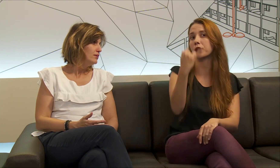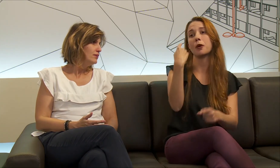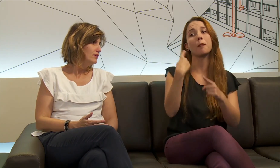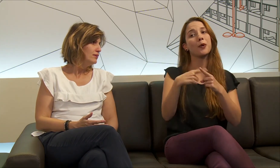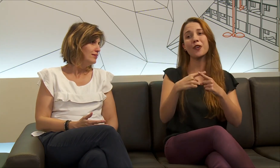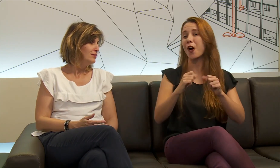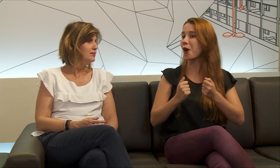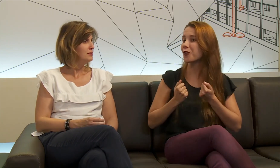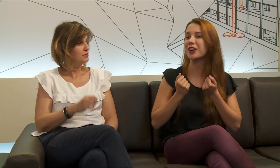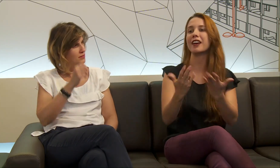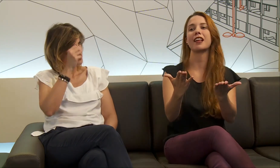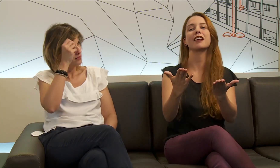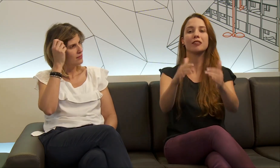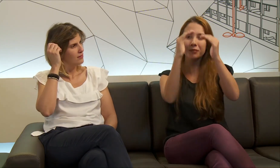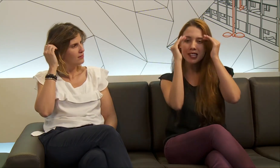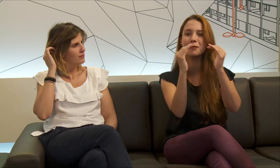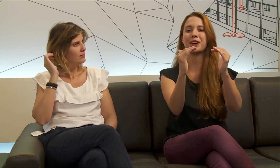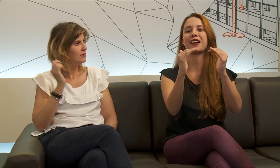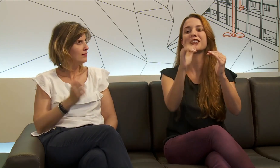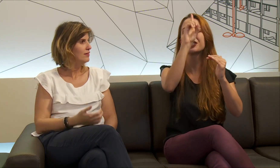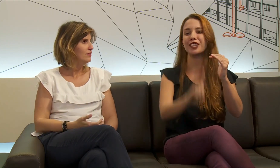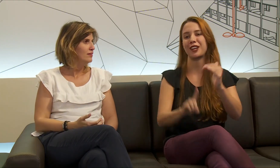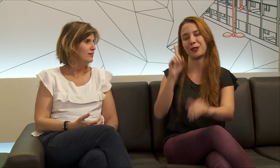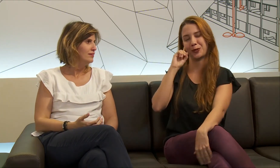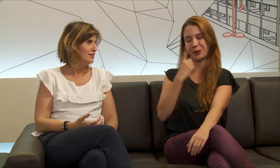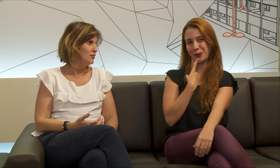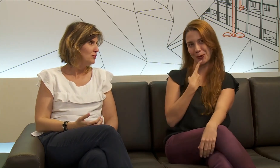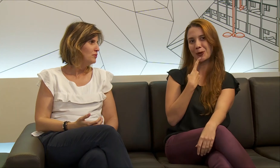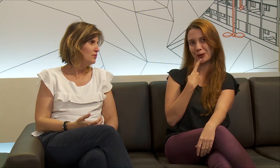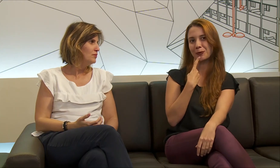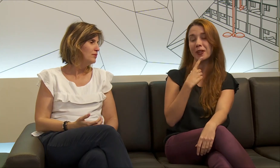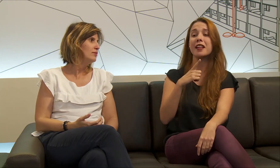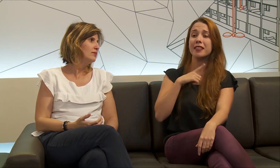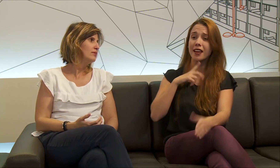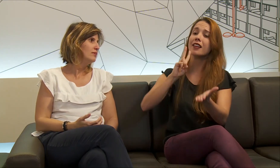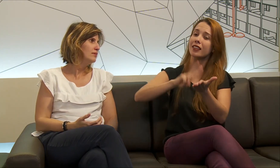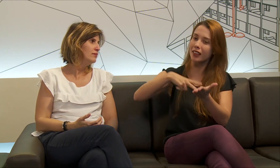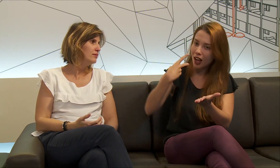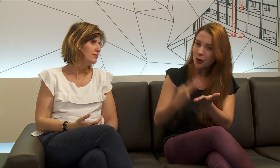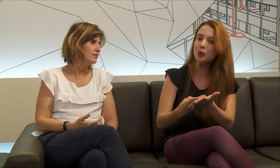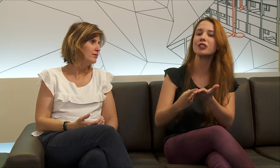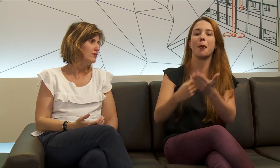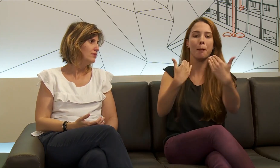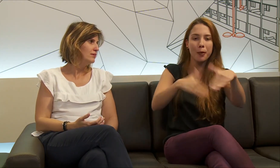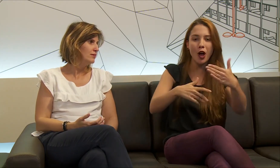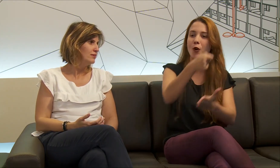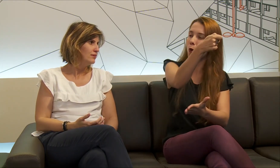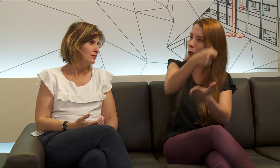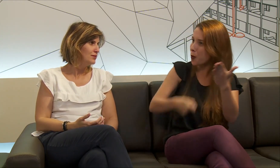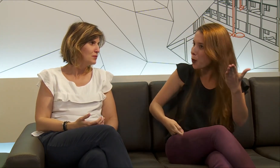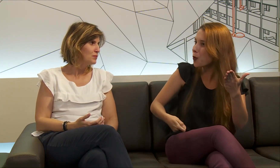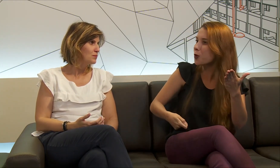a UFSC, ela oferece o respeito aos profissionais que lá atuam, os profissionais surdos, porque